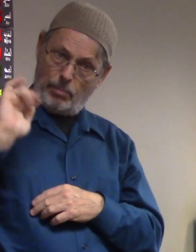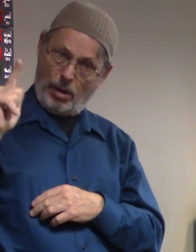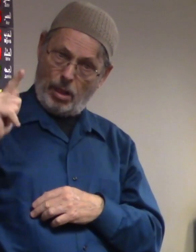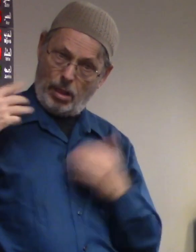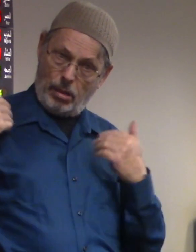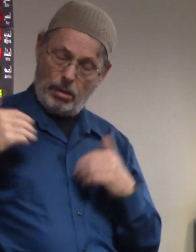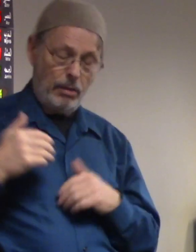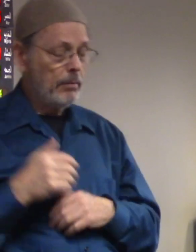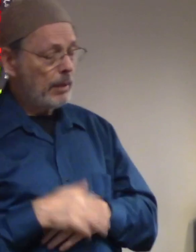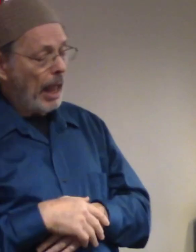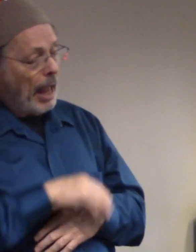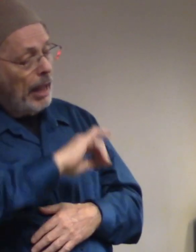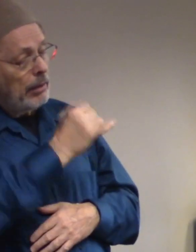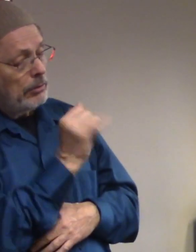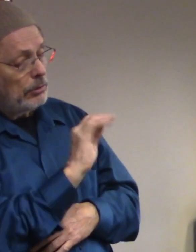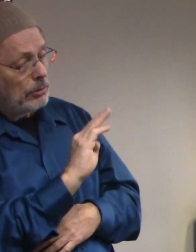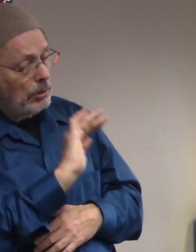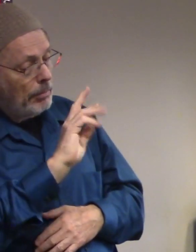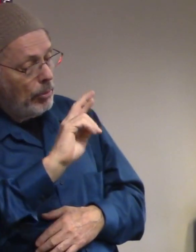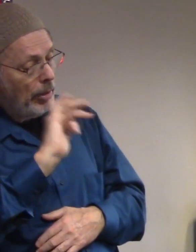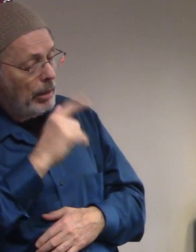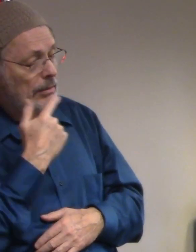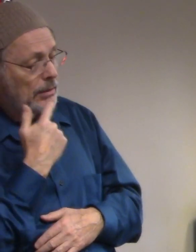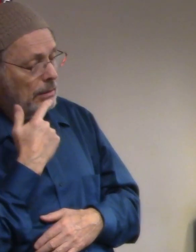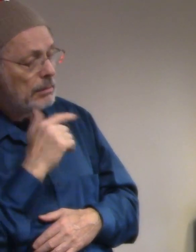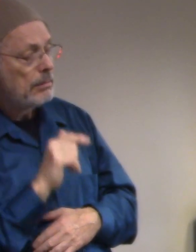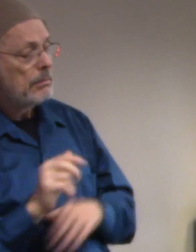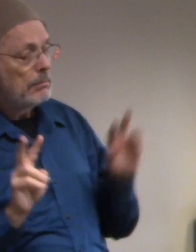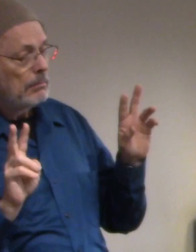أَزَّ عَلَيَّ فِرَاقُكَ يَا رَسُولُ اللَّهِ